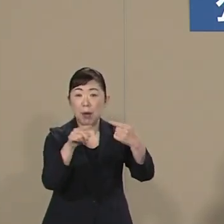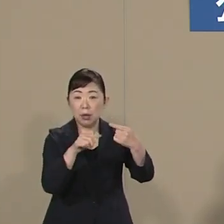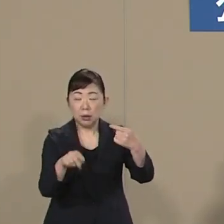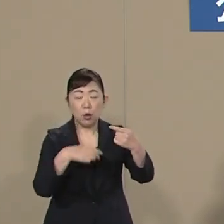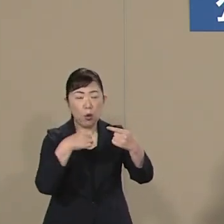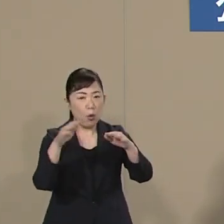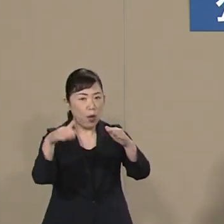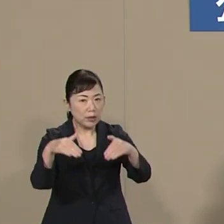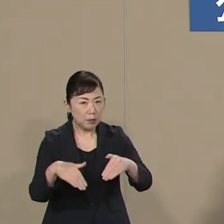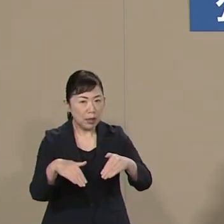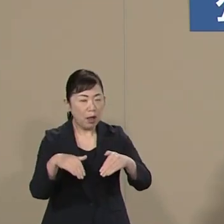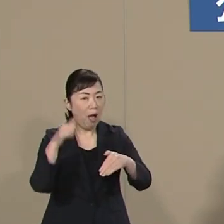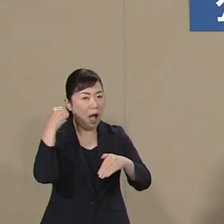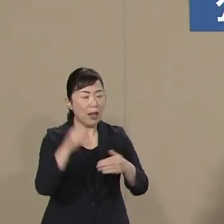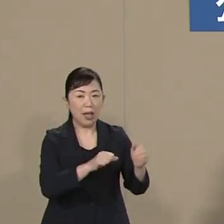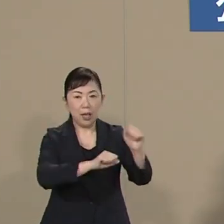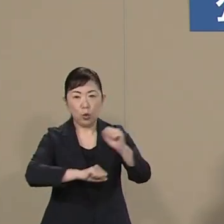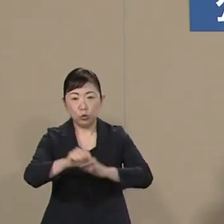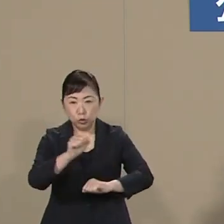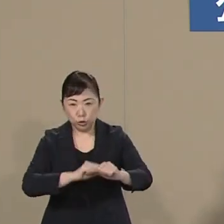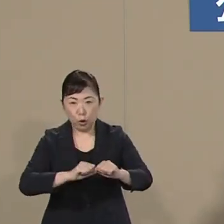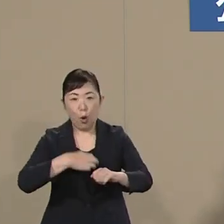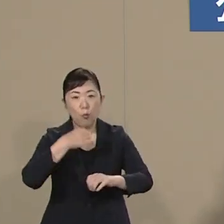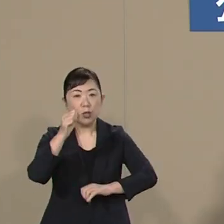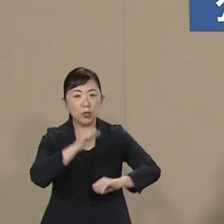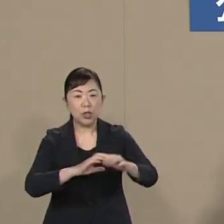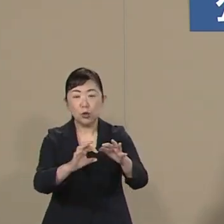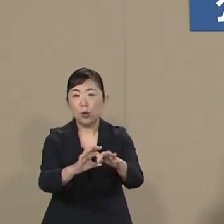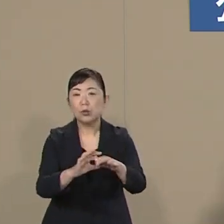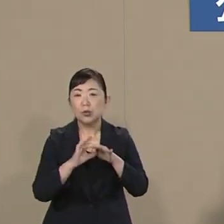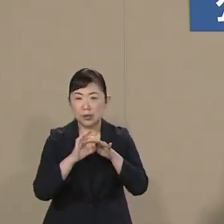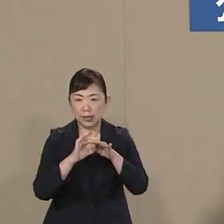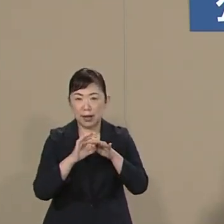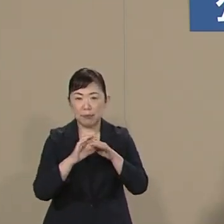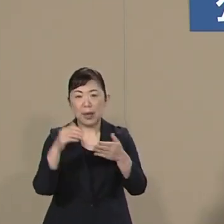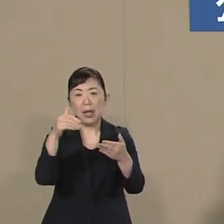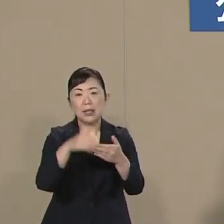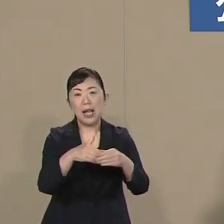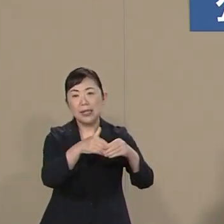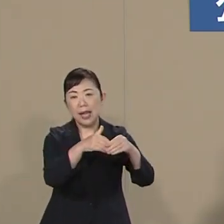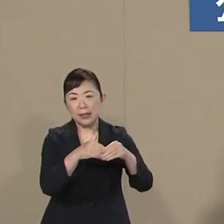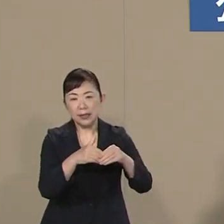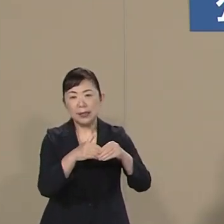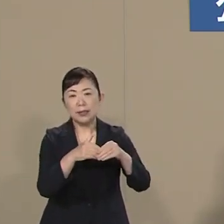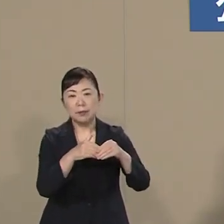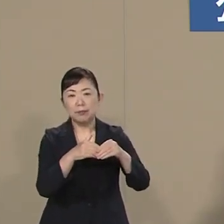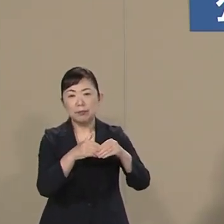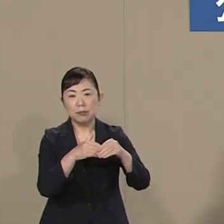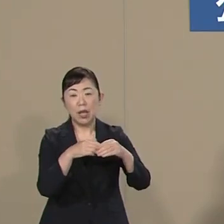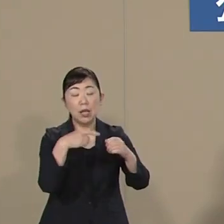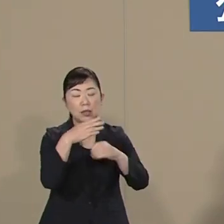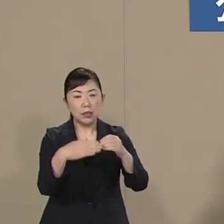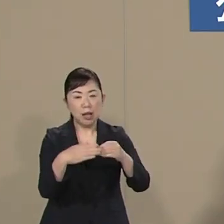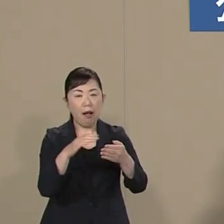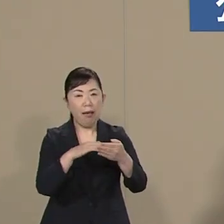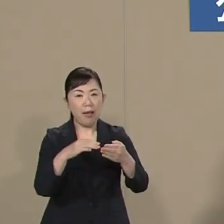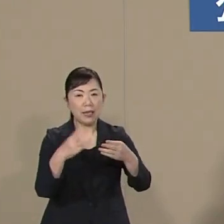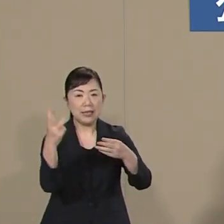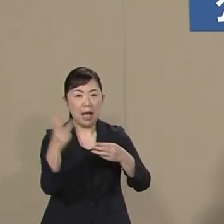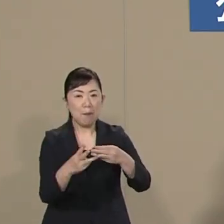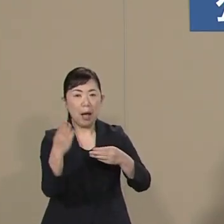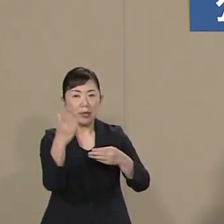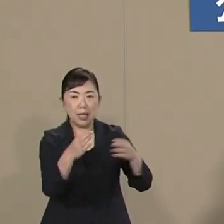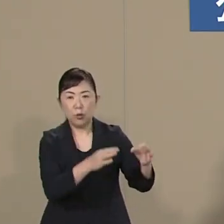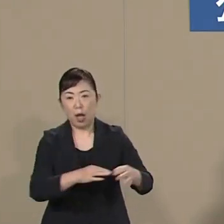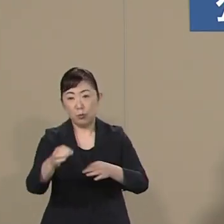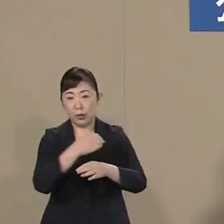人の声を集めたアンケート運動ボイスアクションを通じて最低賃金年平均3%アップを勝ち取ること